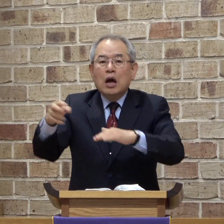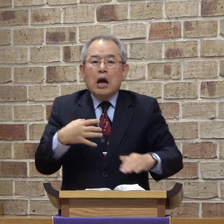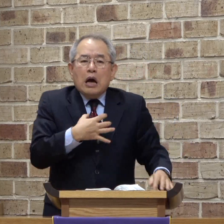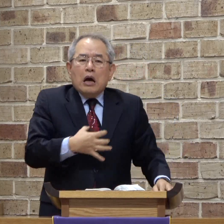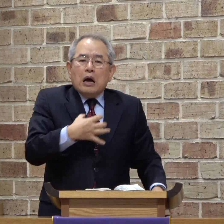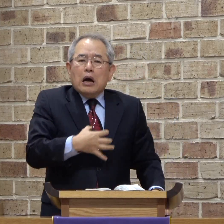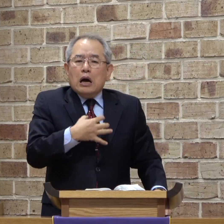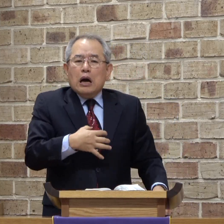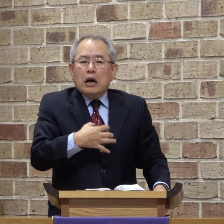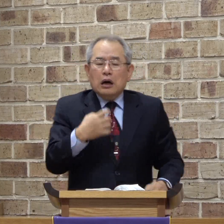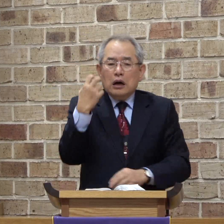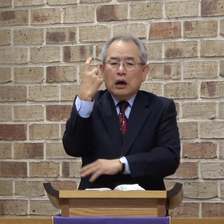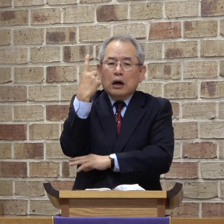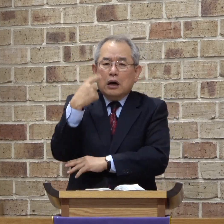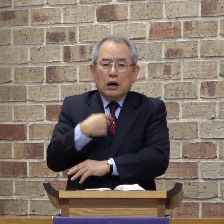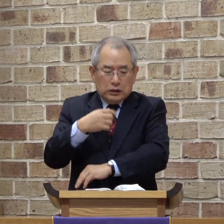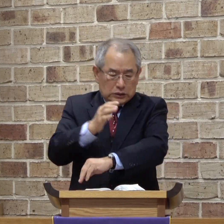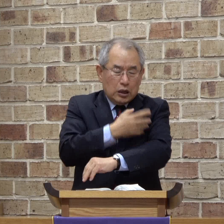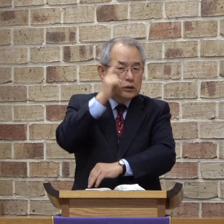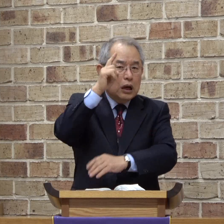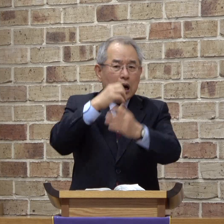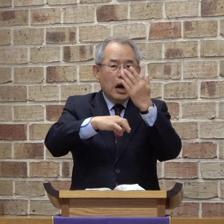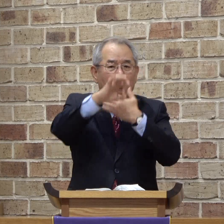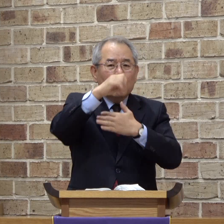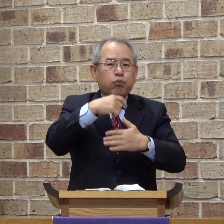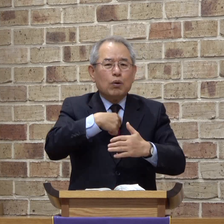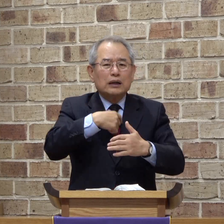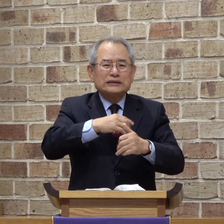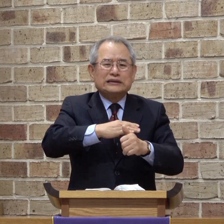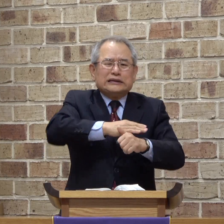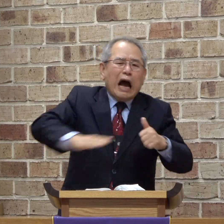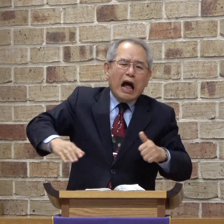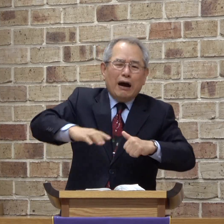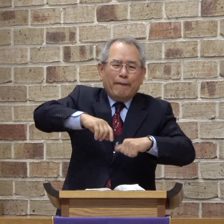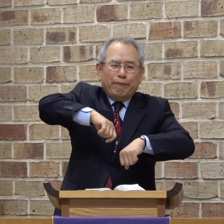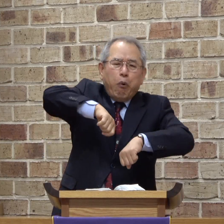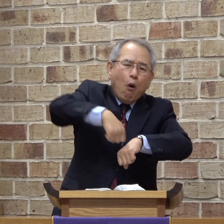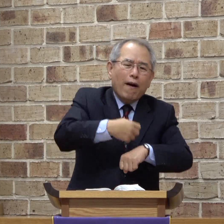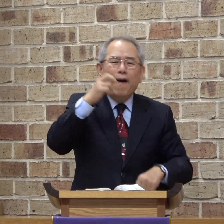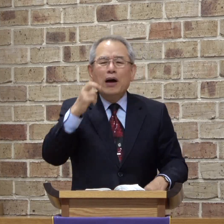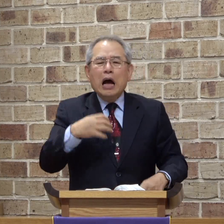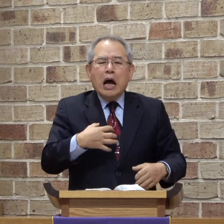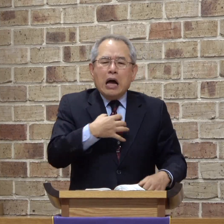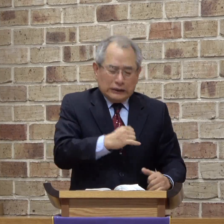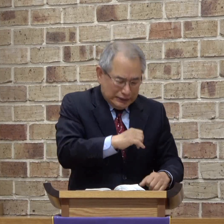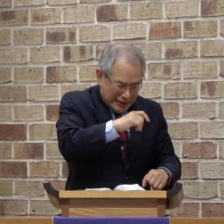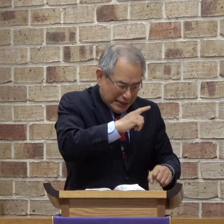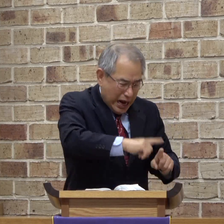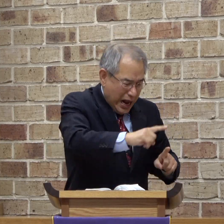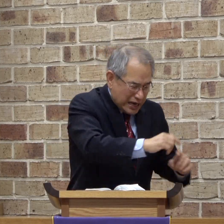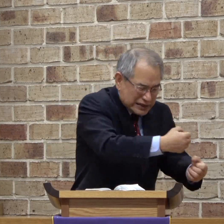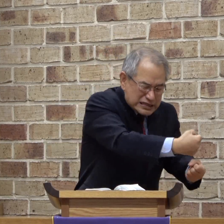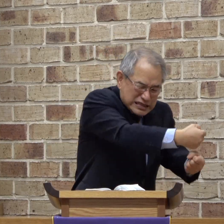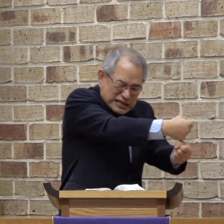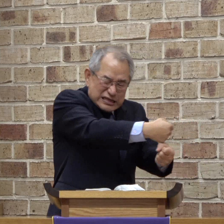불교처럼 무슨 108변을 몇 번 하고 1000번을 절을 해야 돼, 어떤 수행과 그런 것들을 해야 한다, 지켜야 한다, 그게